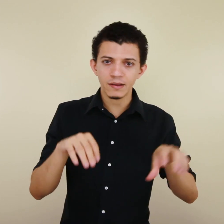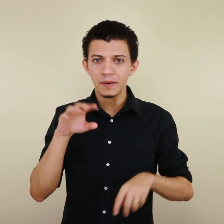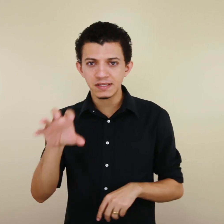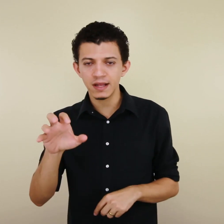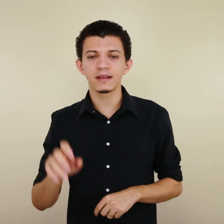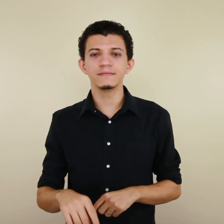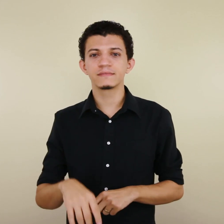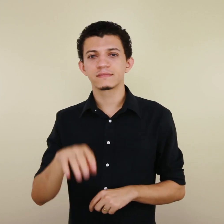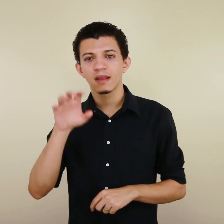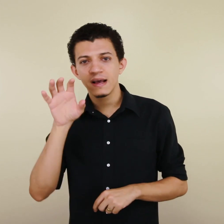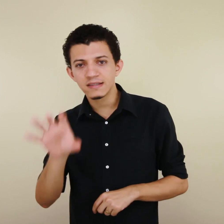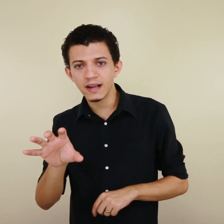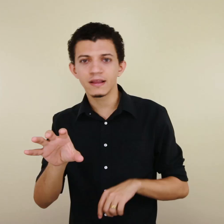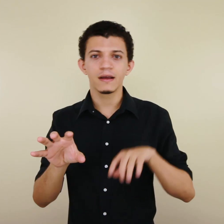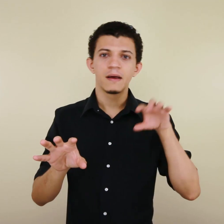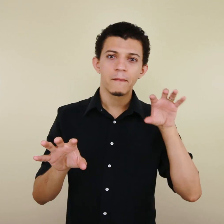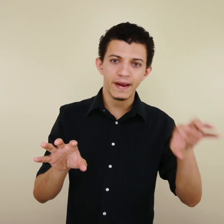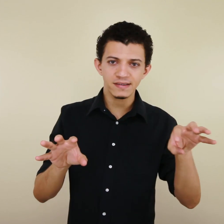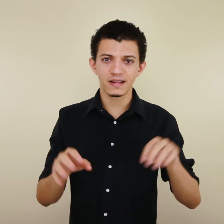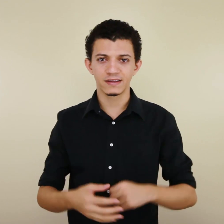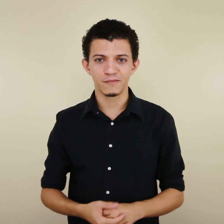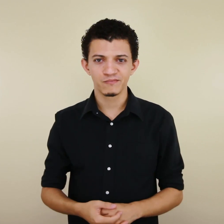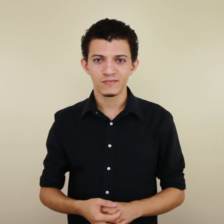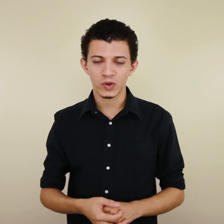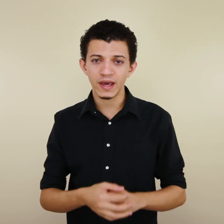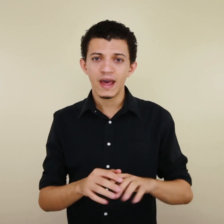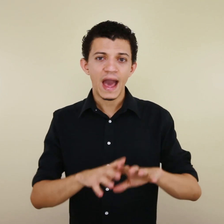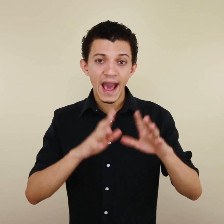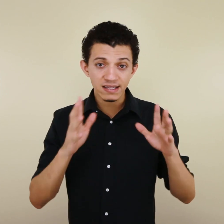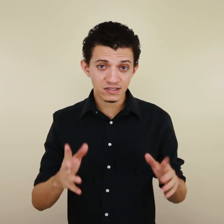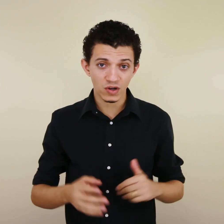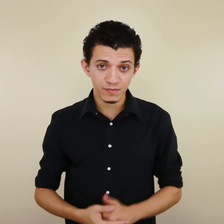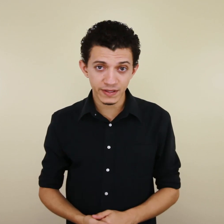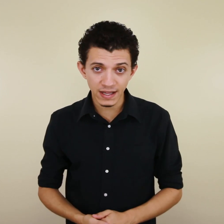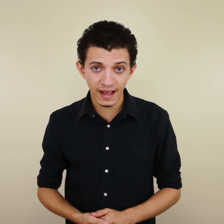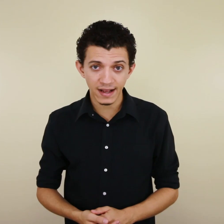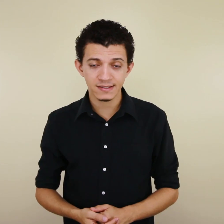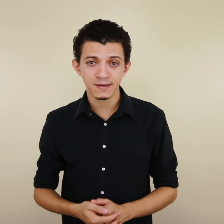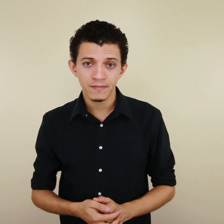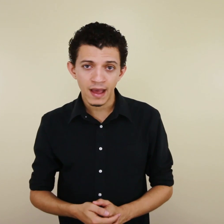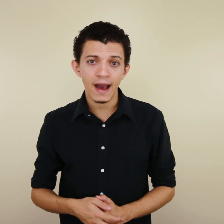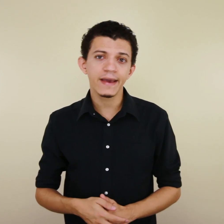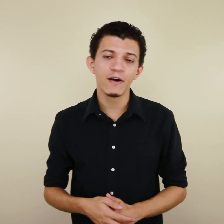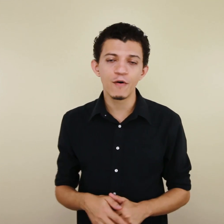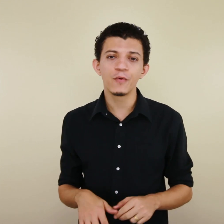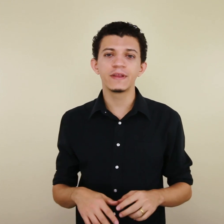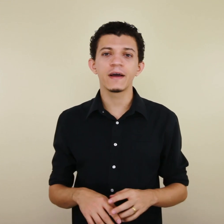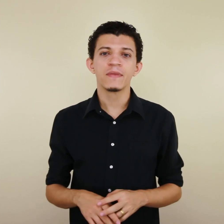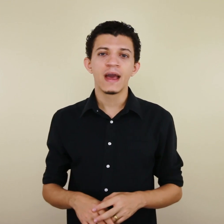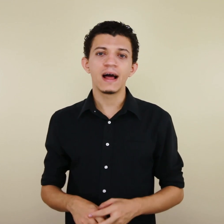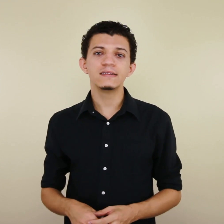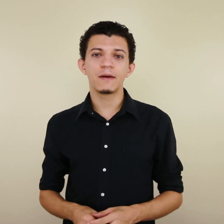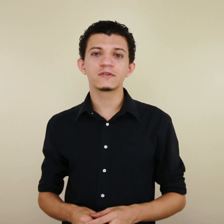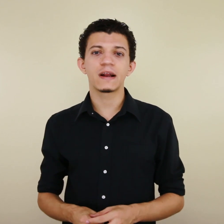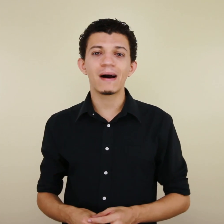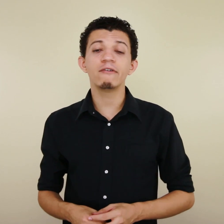para escrita, escrita para escrita. Ok? Essas são as modalidades aí que eu vou poder realizar meus trabalhos